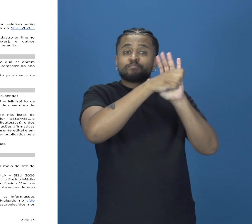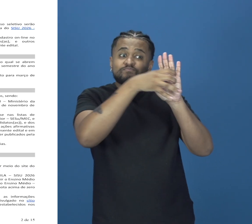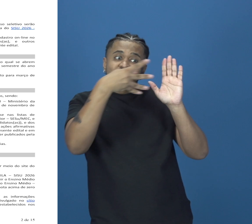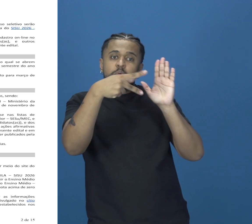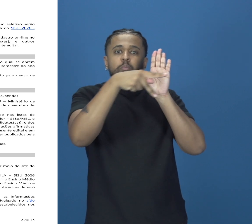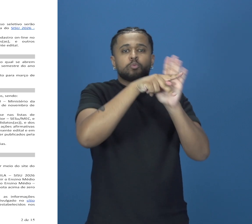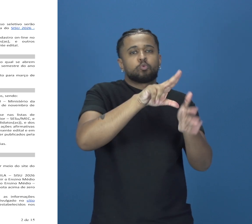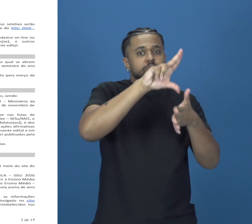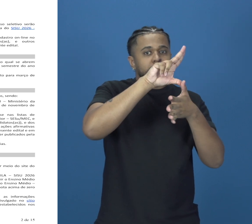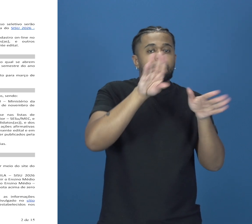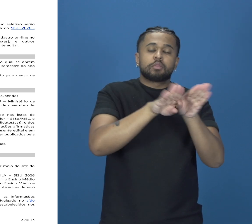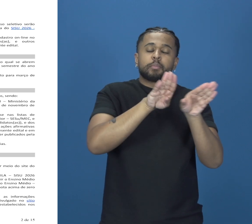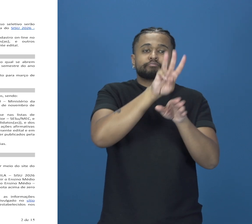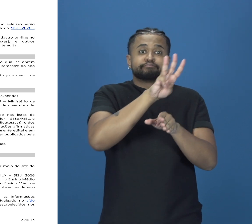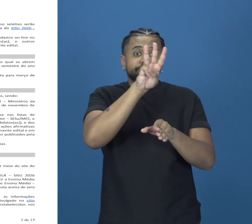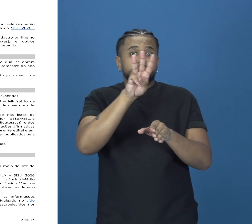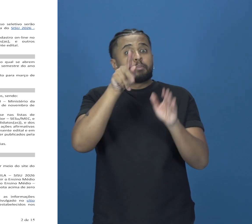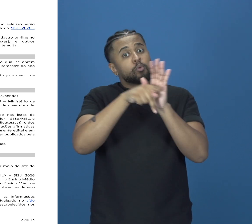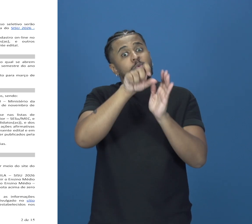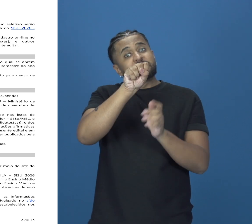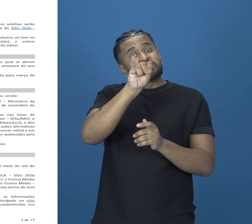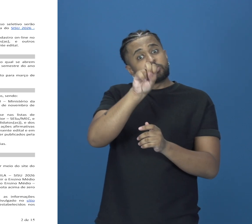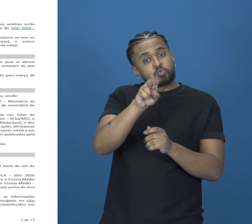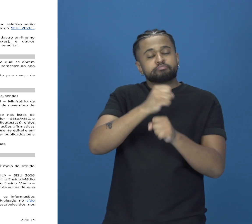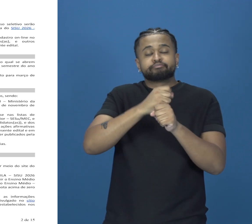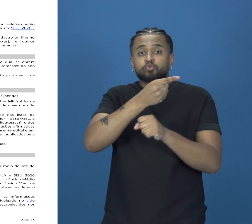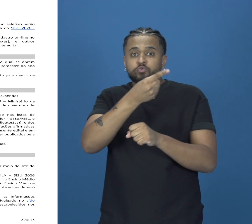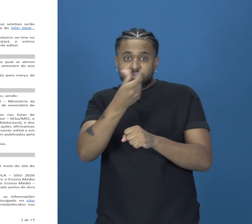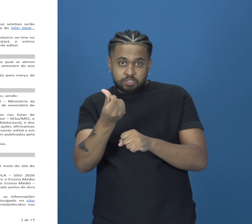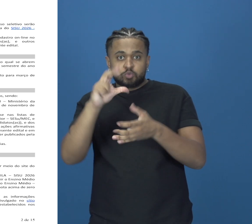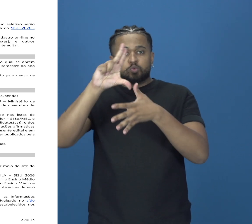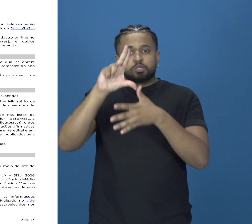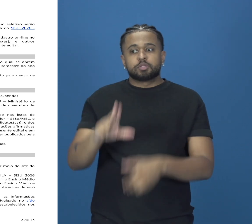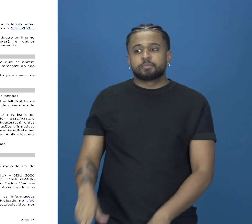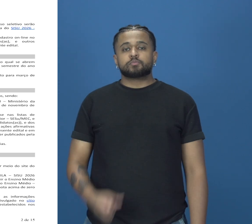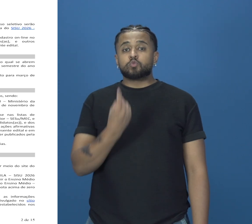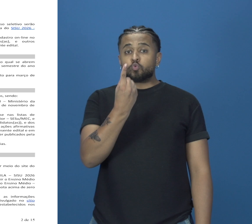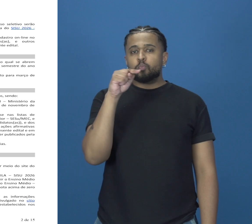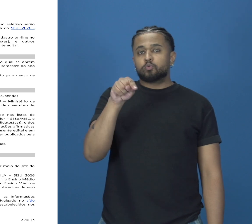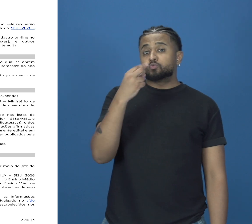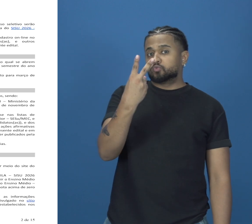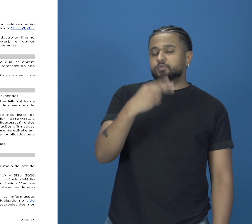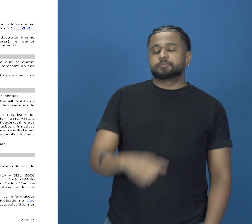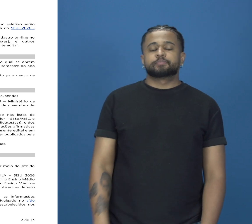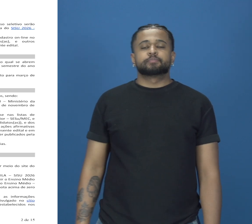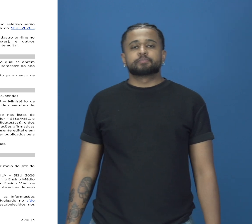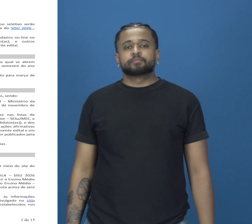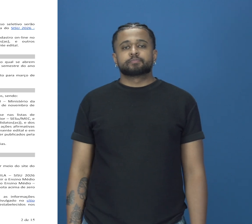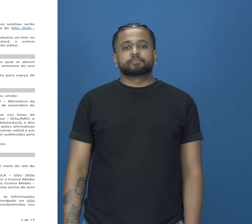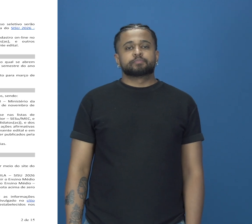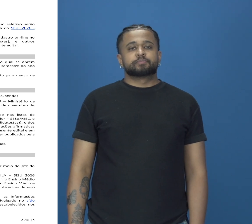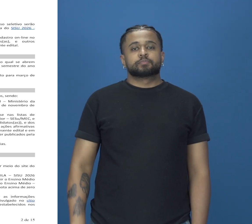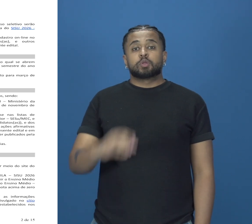UNILA, bem como na página do SISU 2026 UNILA. 1.2. O